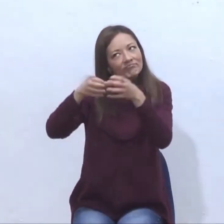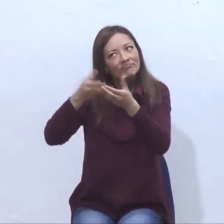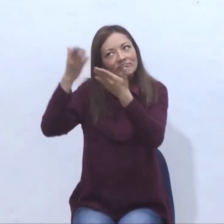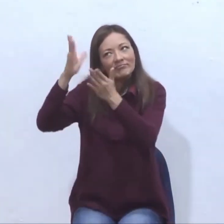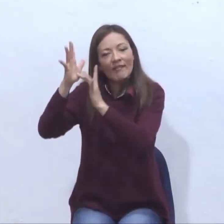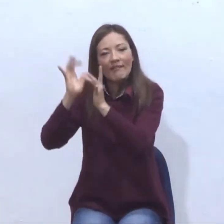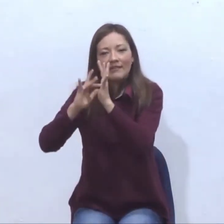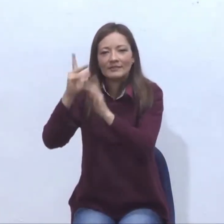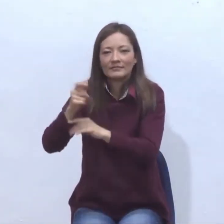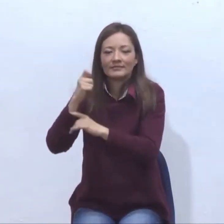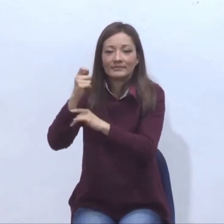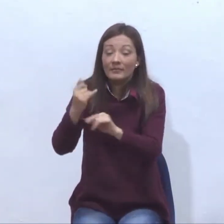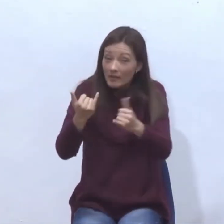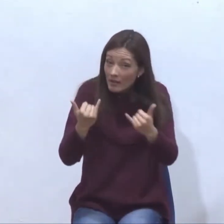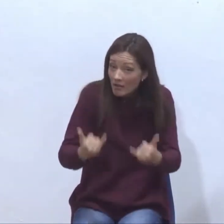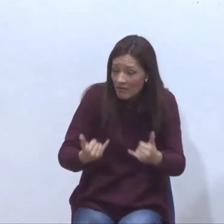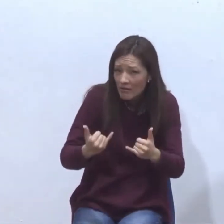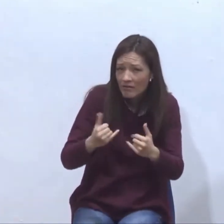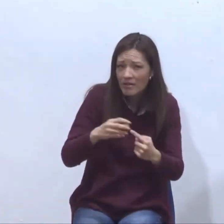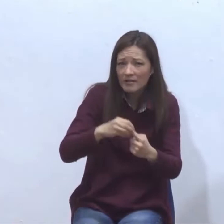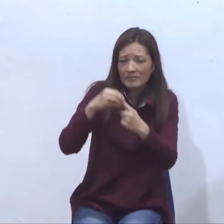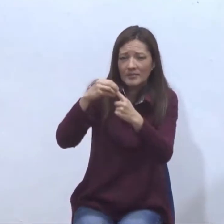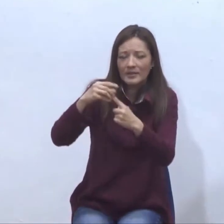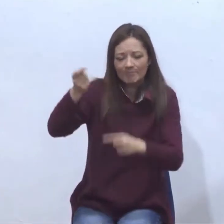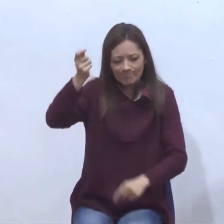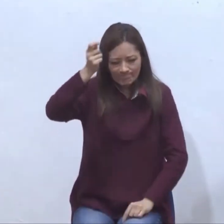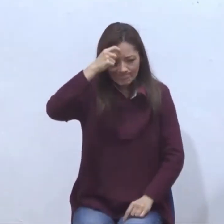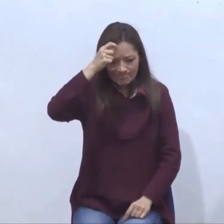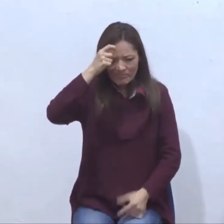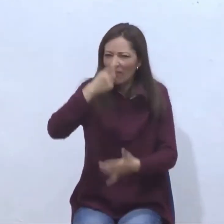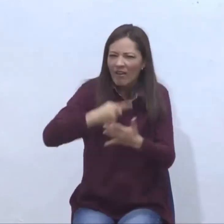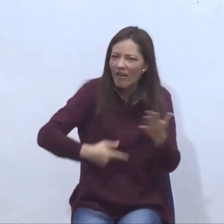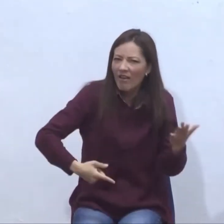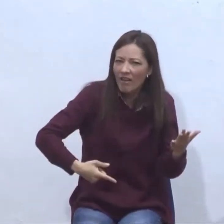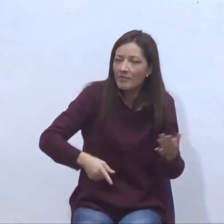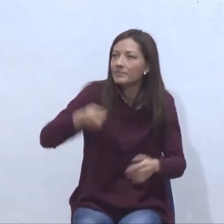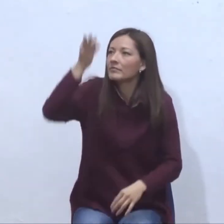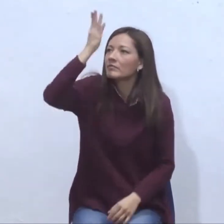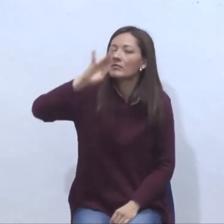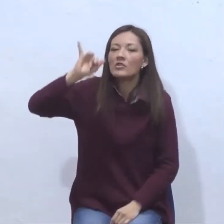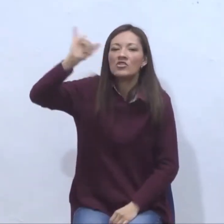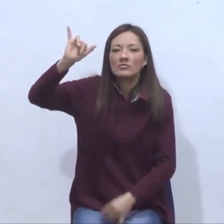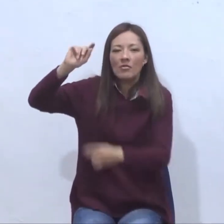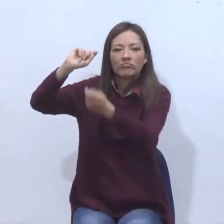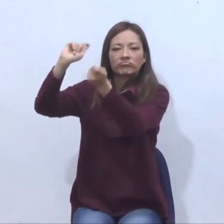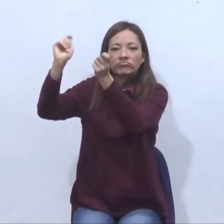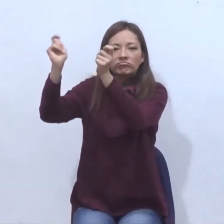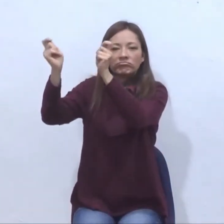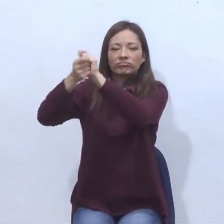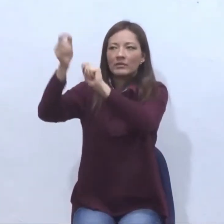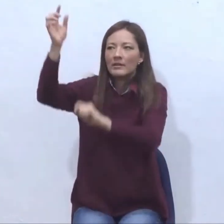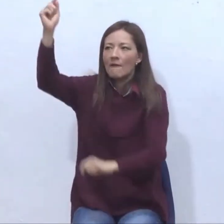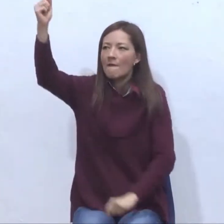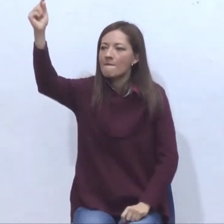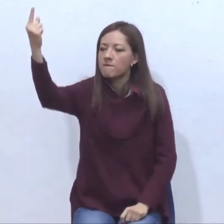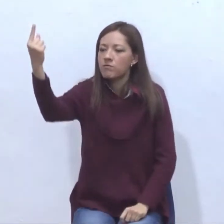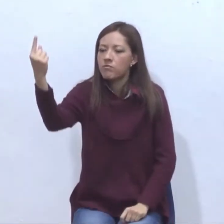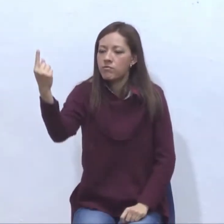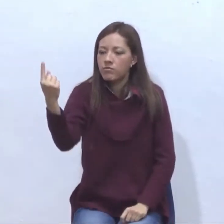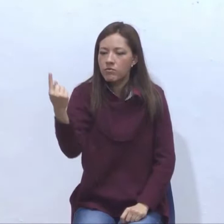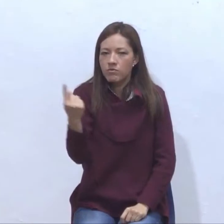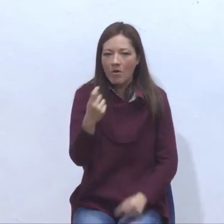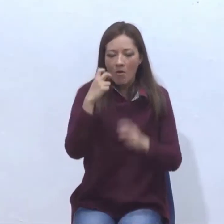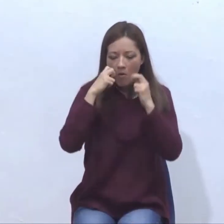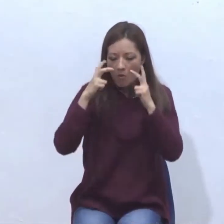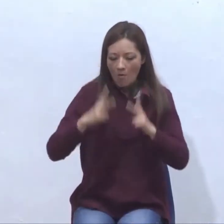Pero quiero indicarles que hoy en especial estamos haciendo memoria de que Dios mismo se hizo carne, se hizo como uno de nosotros